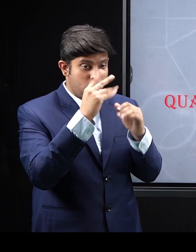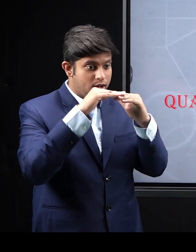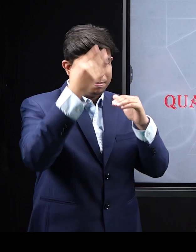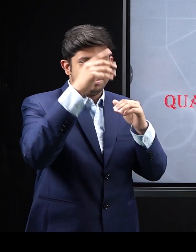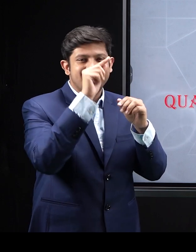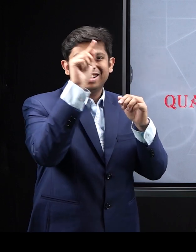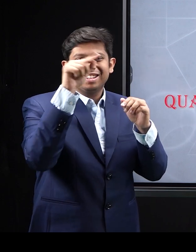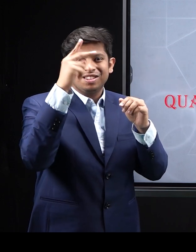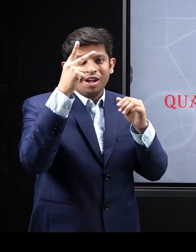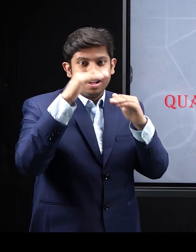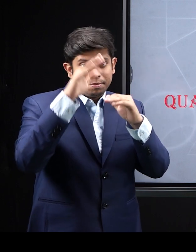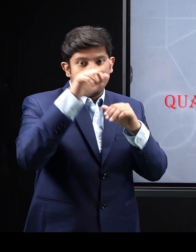అంటారు.